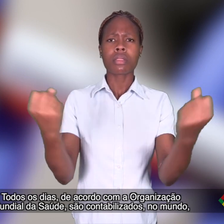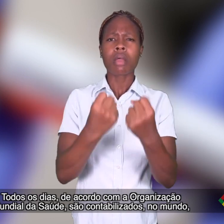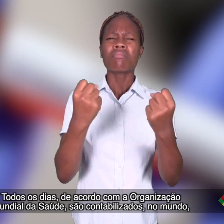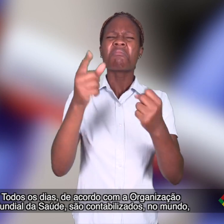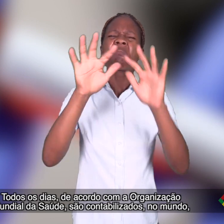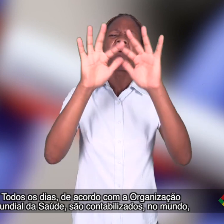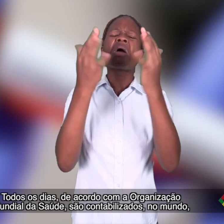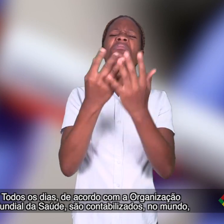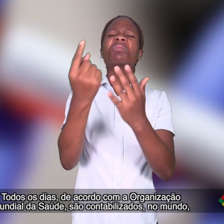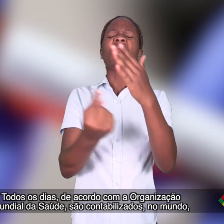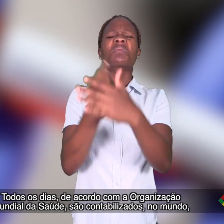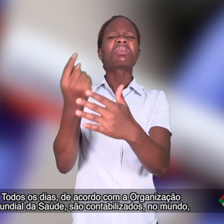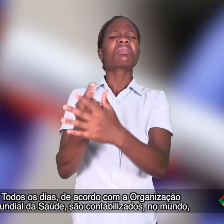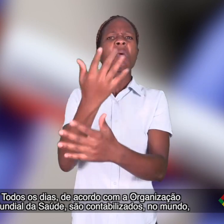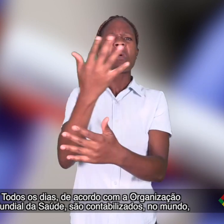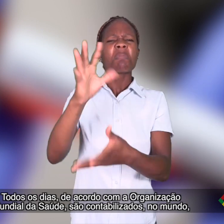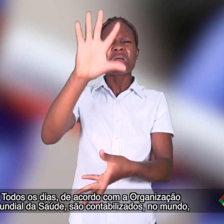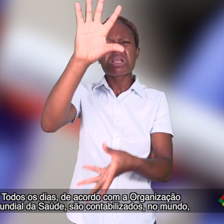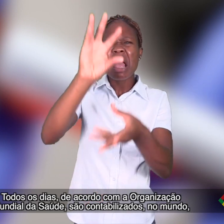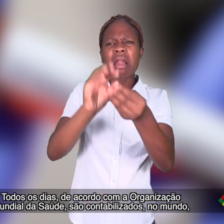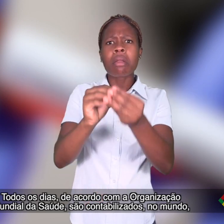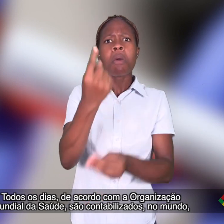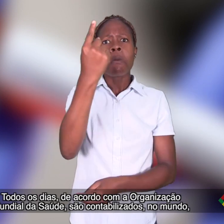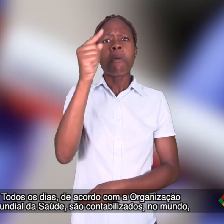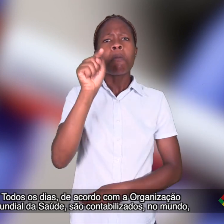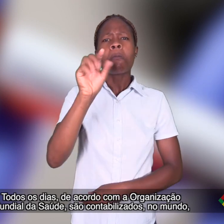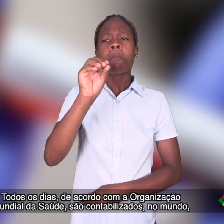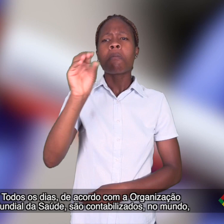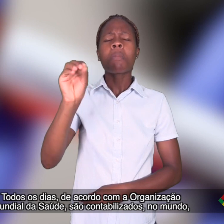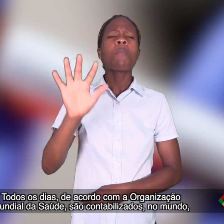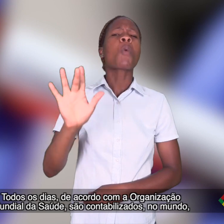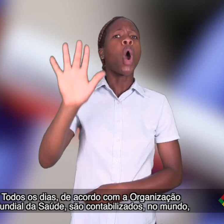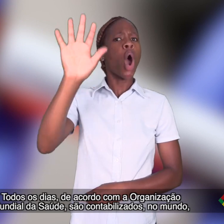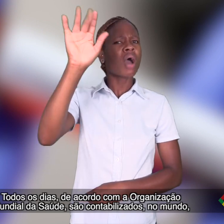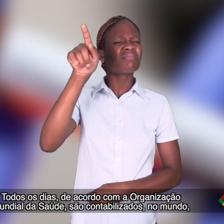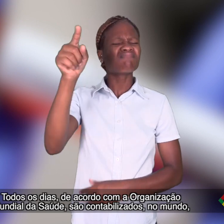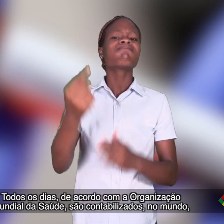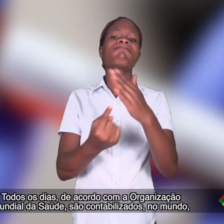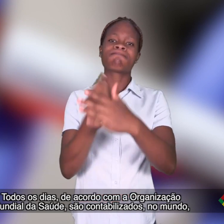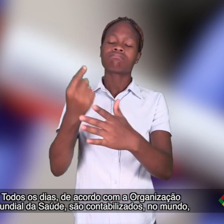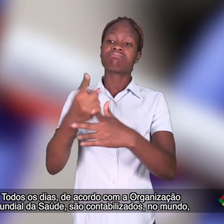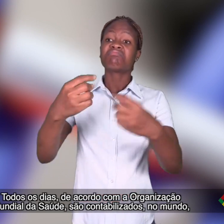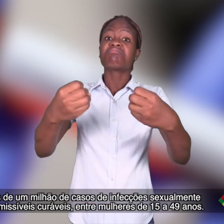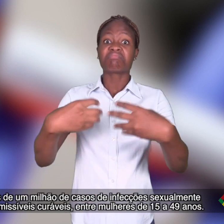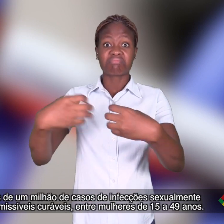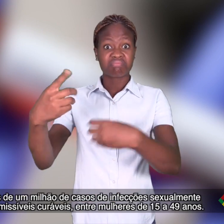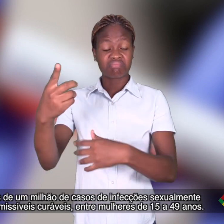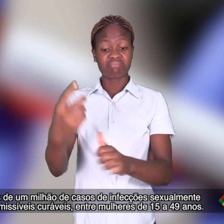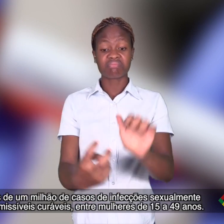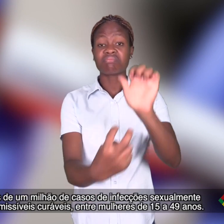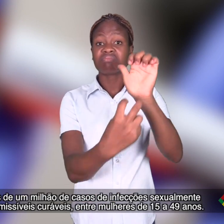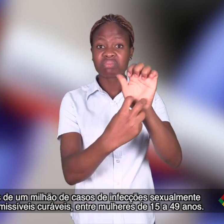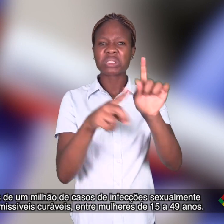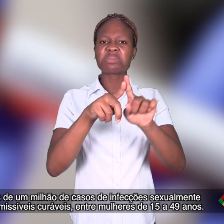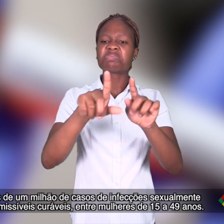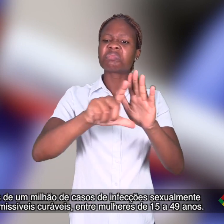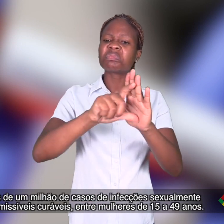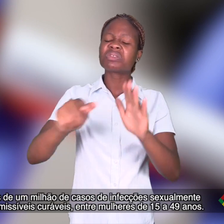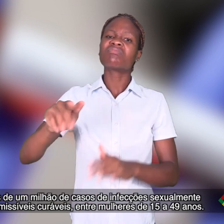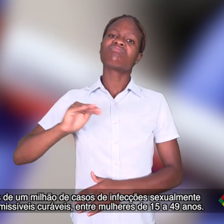Todos os dias, de acordo com a Organização Mundial da Saúde, são contabilizados no mundo mais de um milhão de casos de infecções